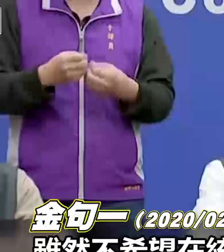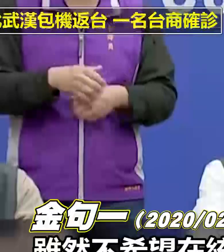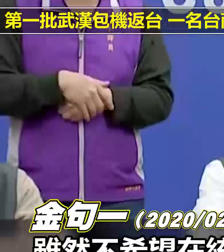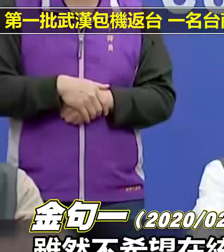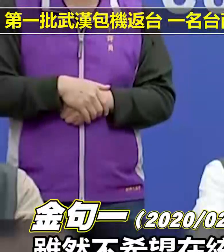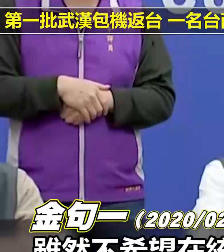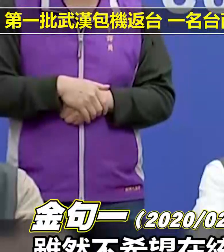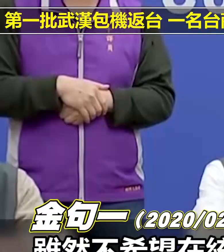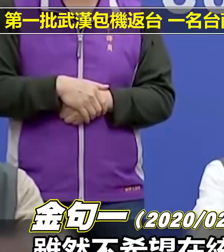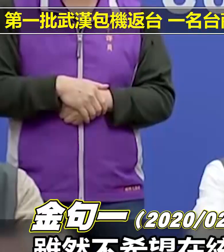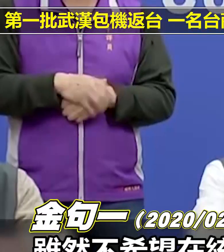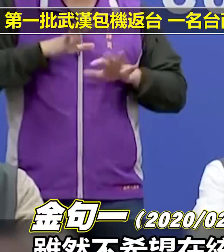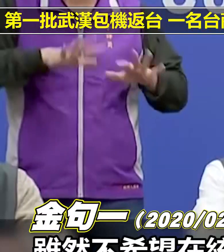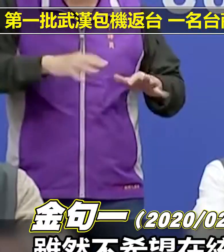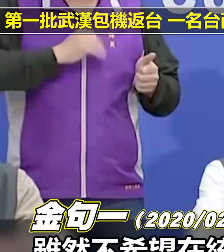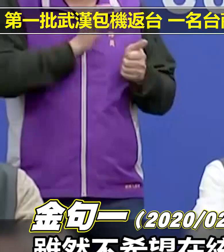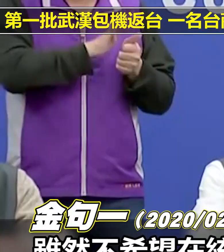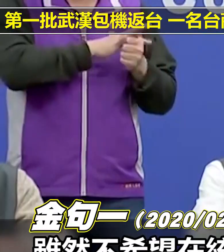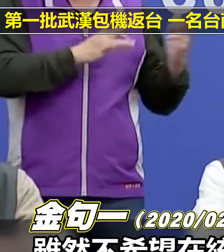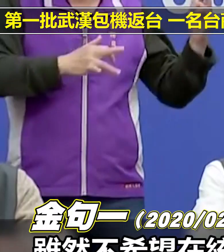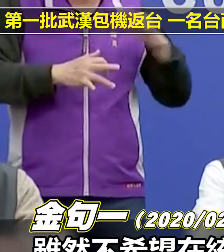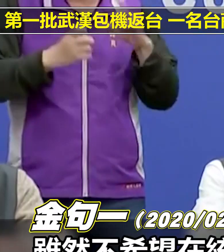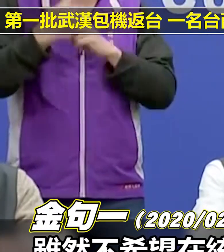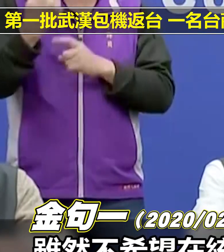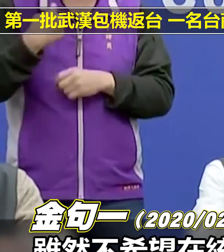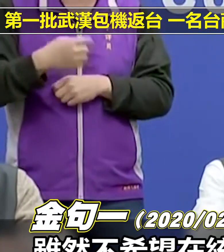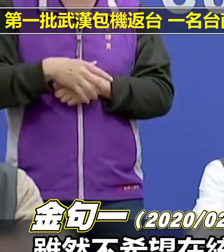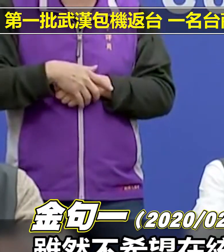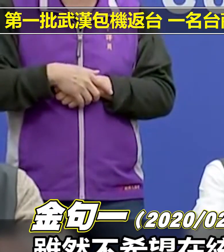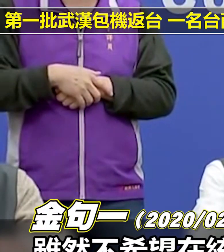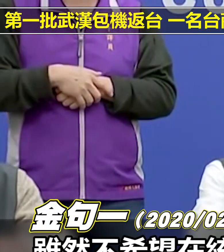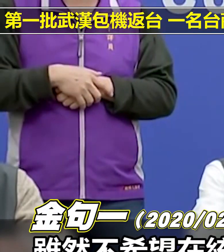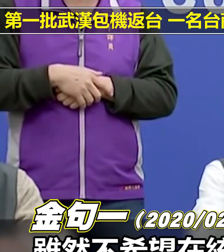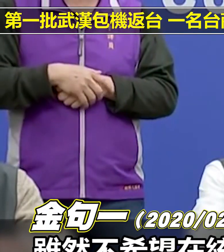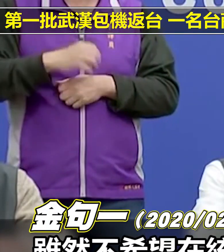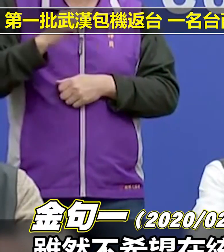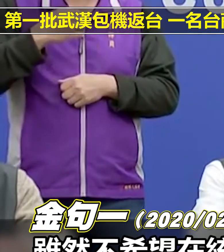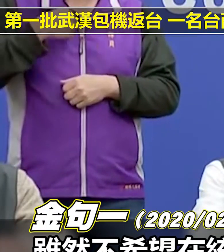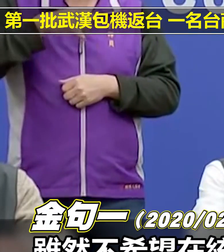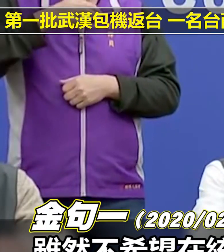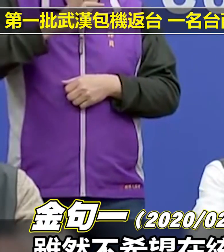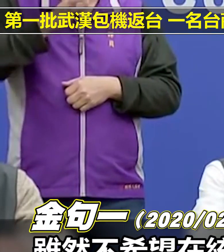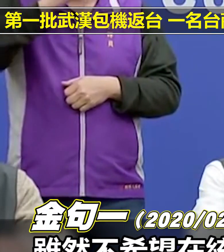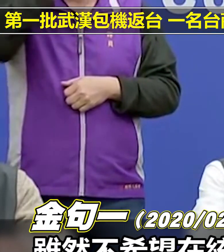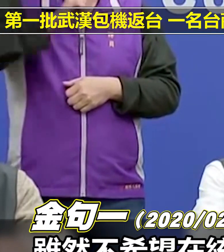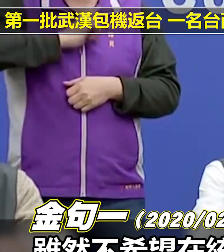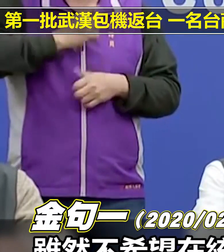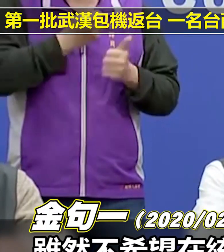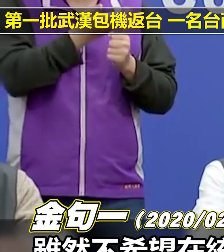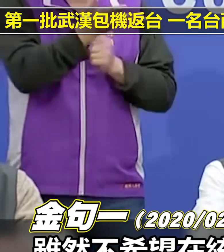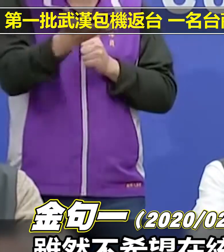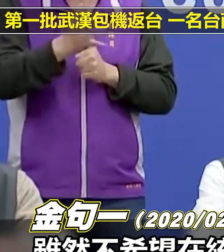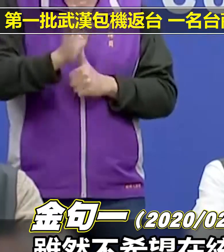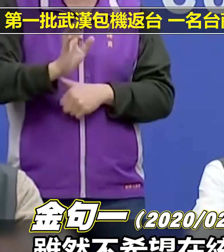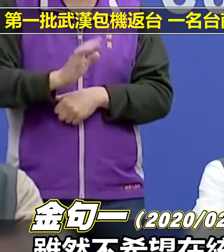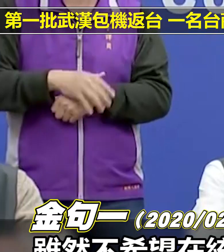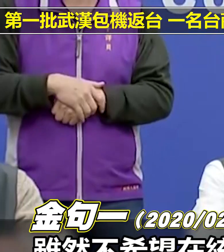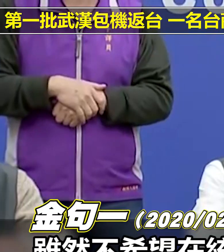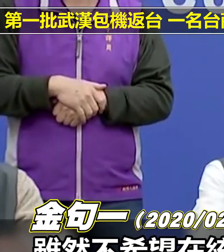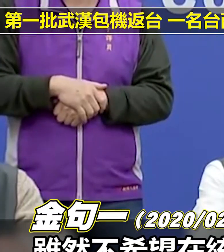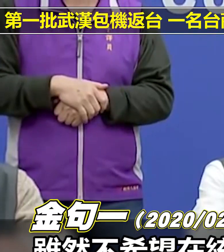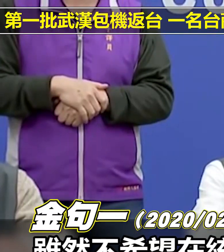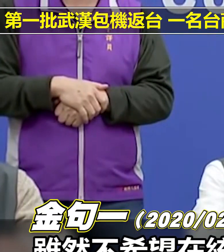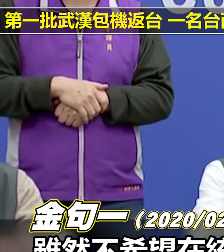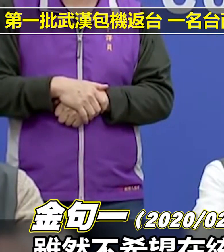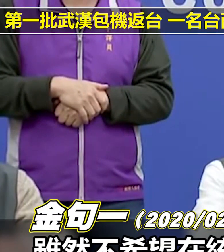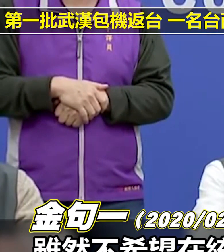下台。 那我们让他回来，虽然不希望，说在统计上有相关的一些确诊的病人，那